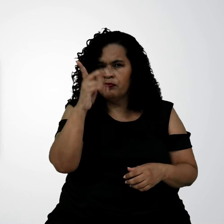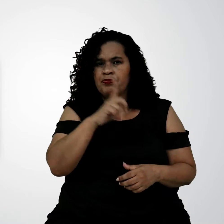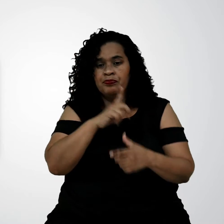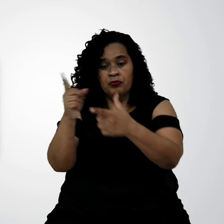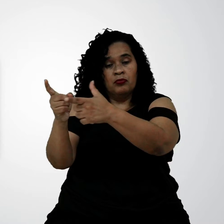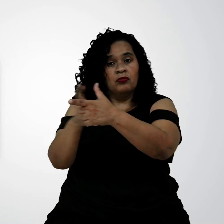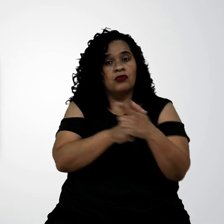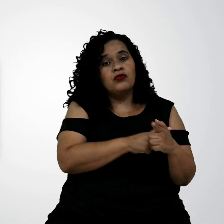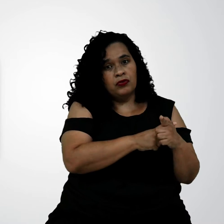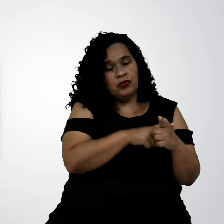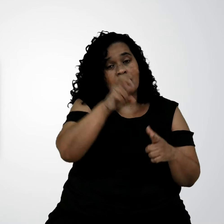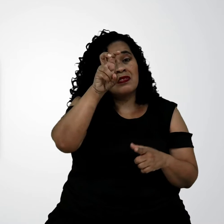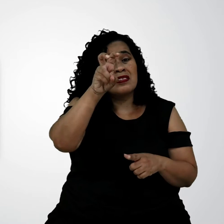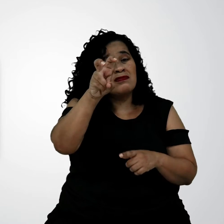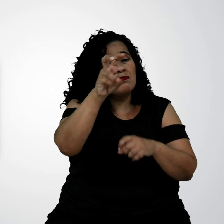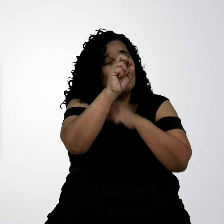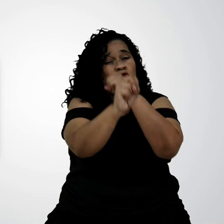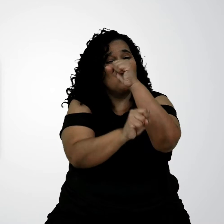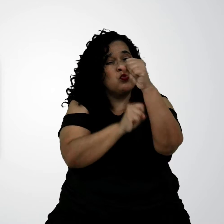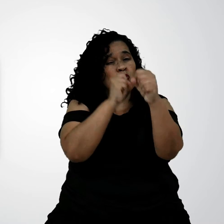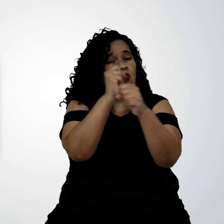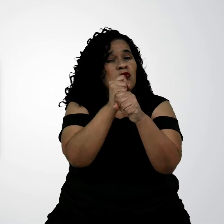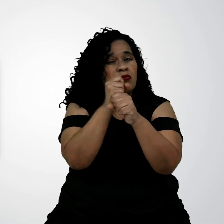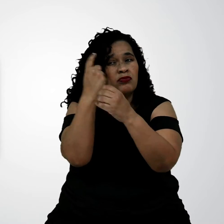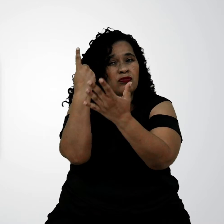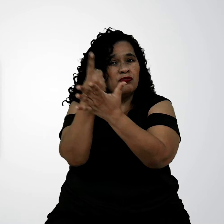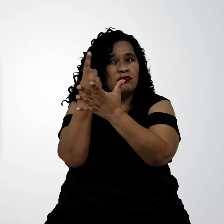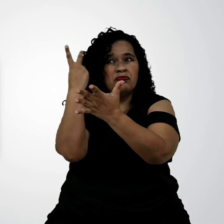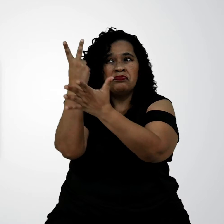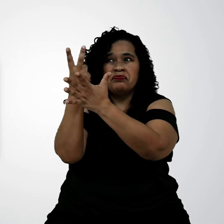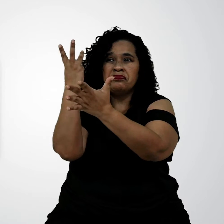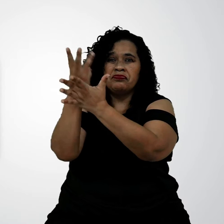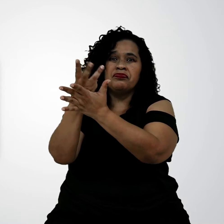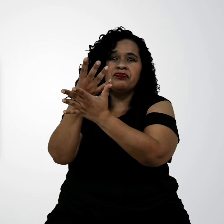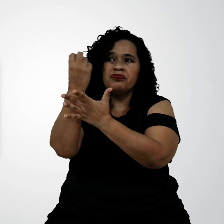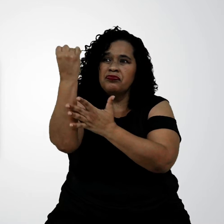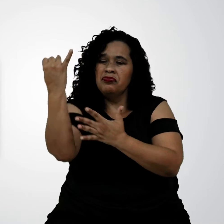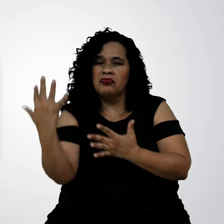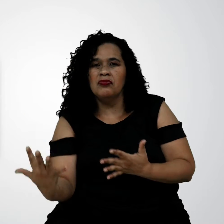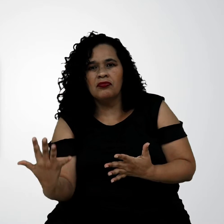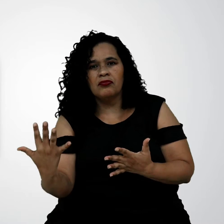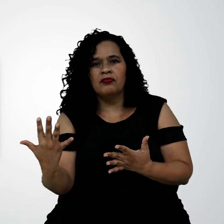anos para pagar. Bom, eles fizeram uma conta simples,